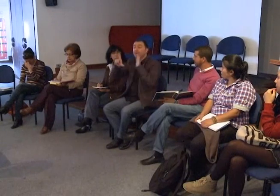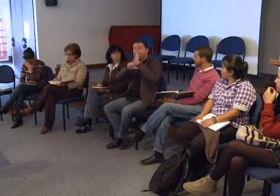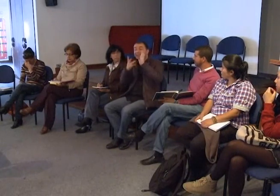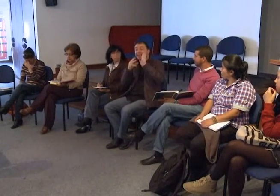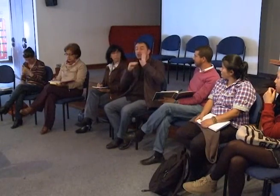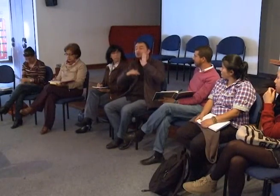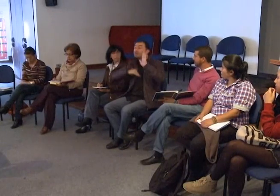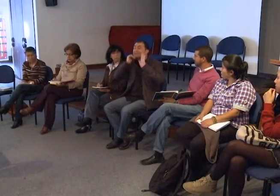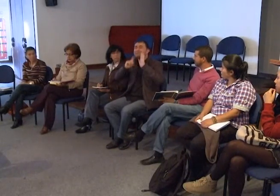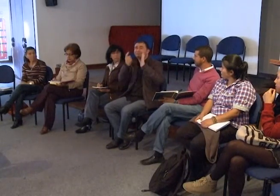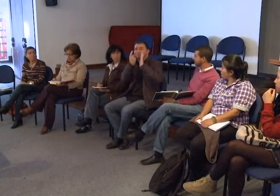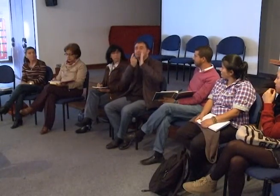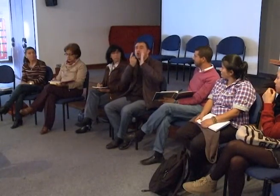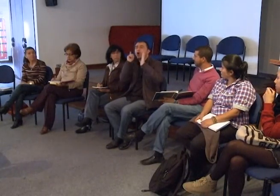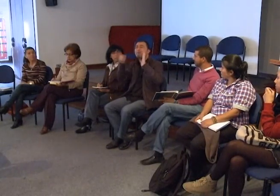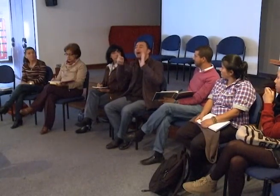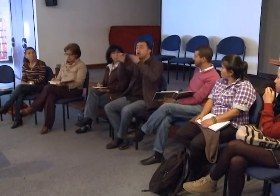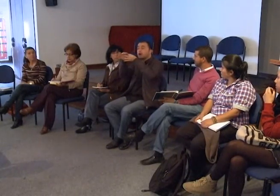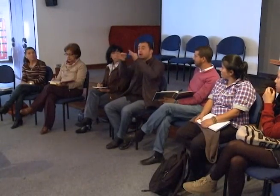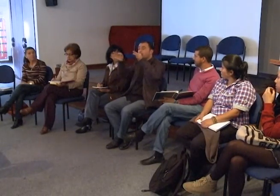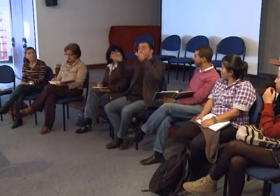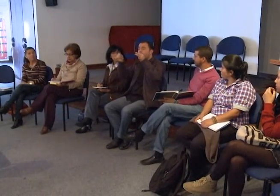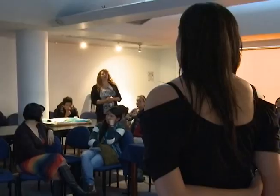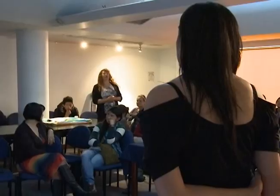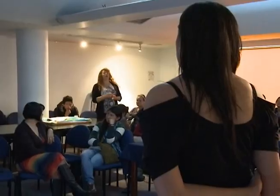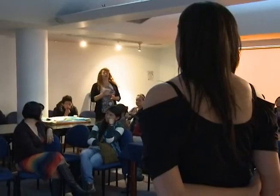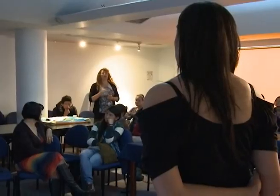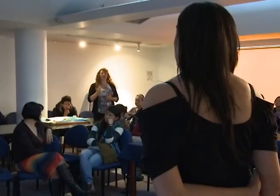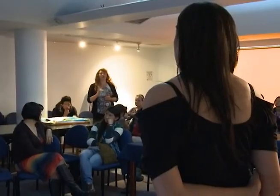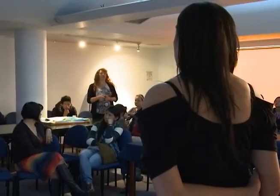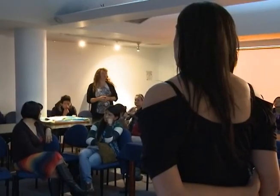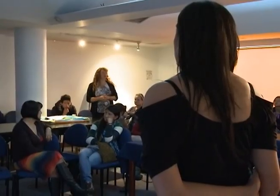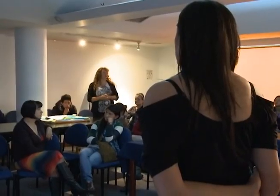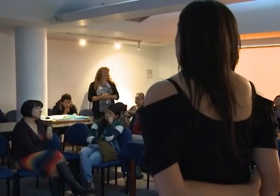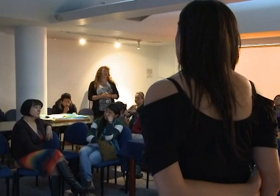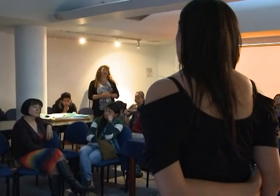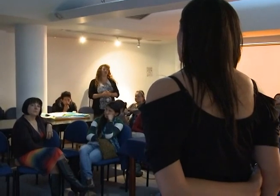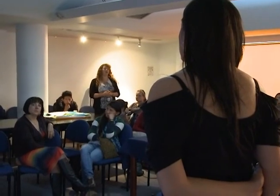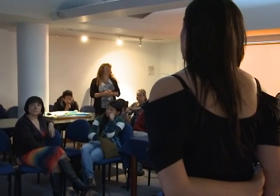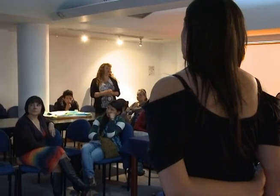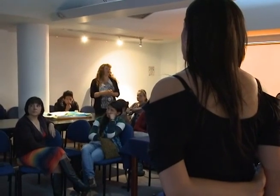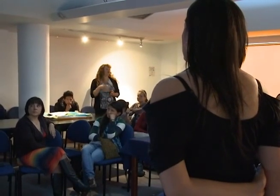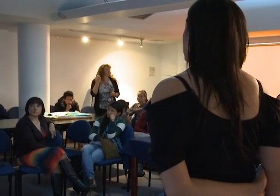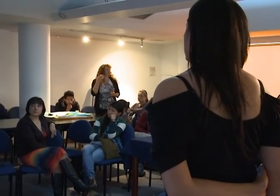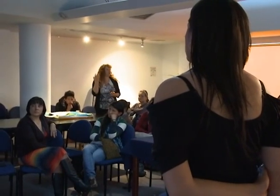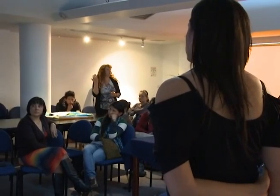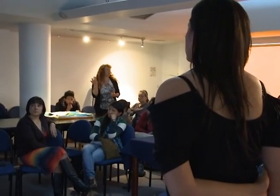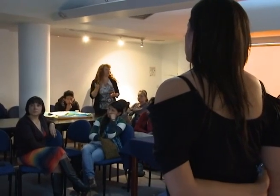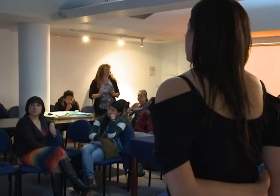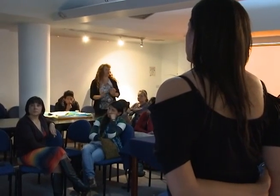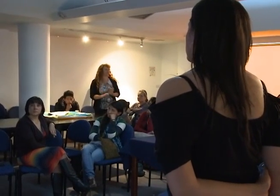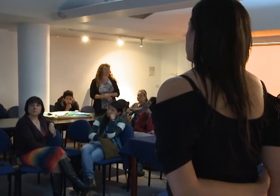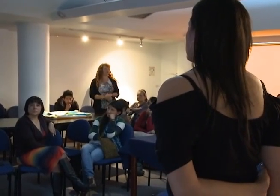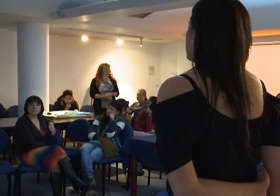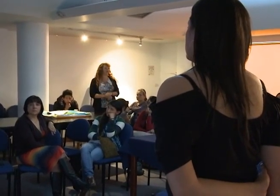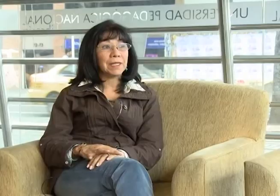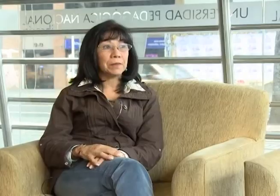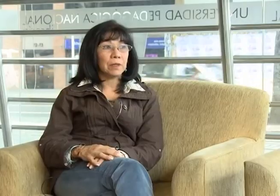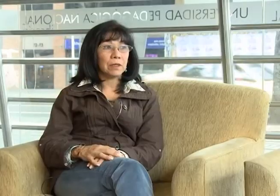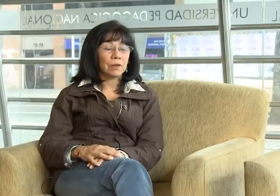sí pueden titularse y ejercer una profesión, contrario a lo que existe o se aprecia en las percepciones